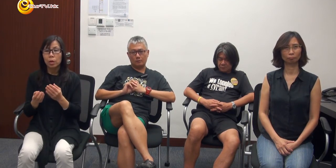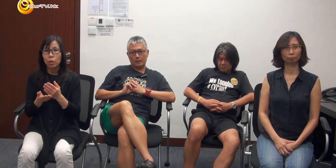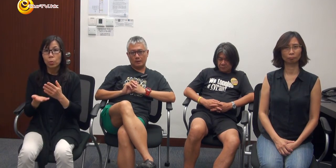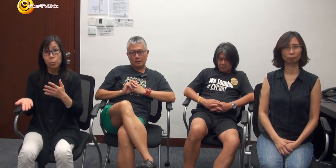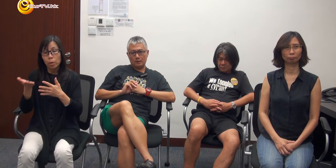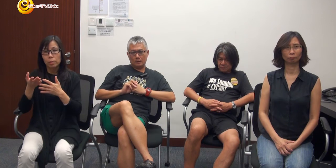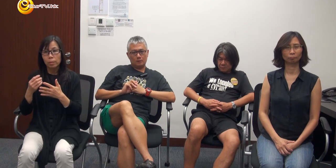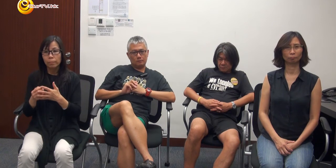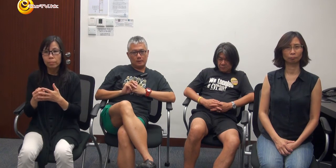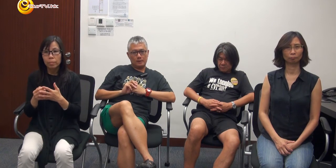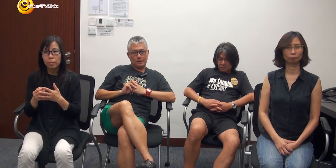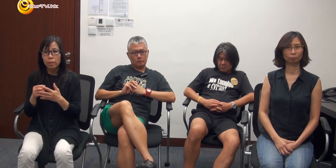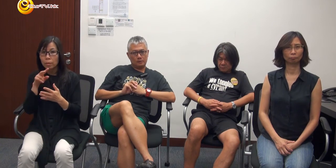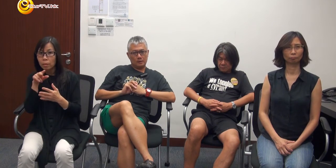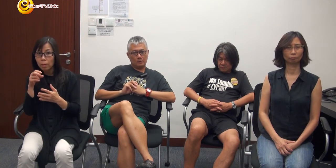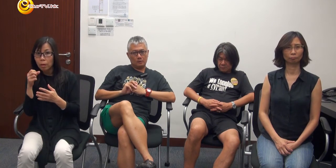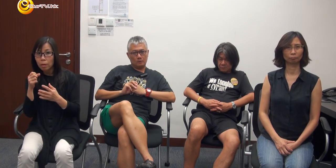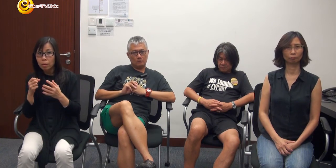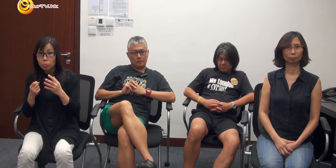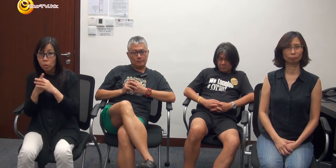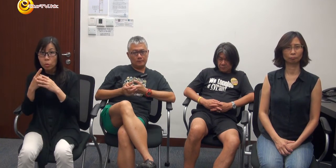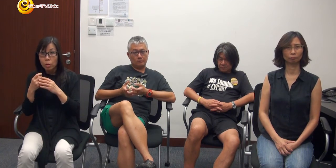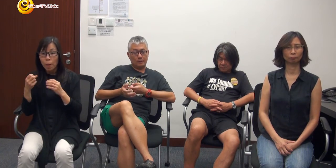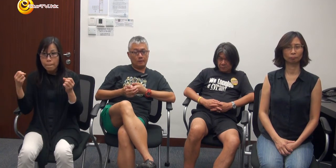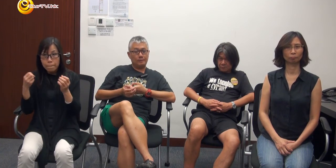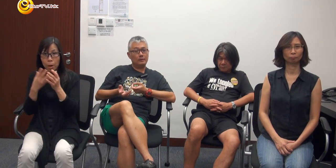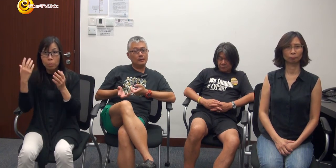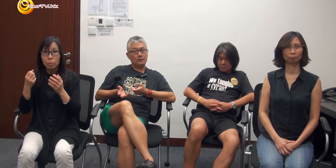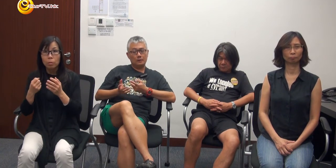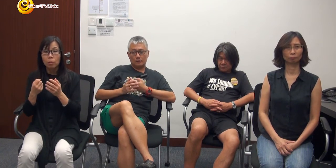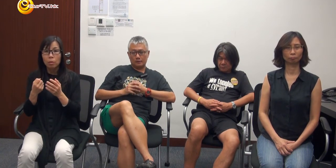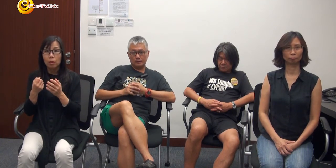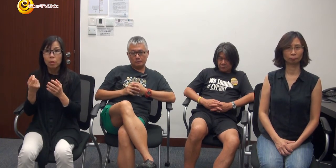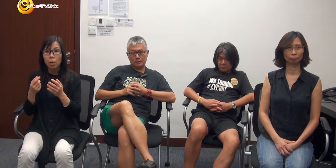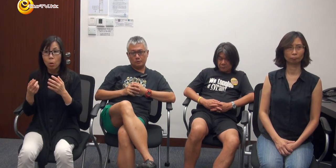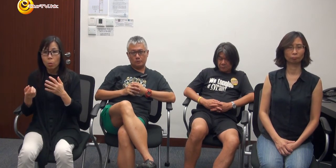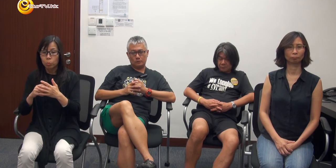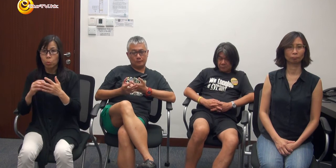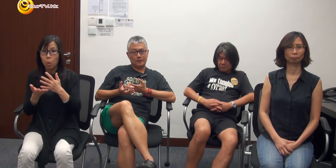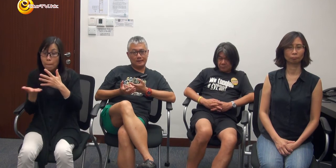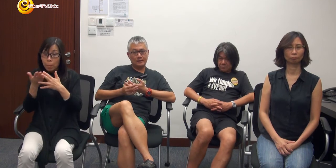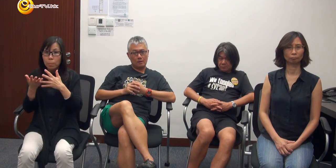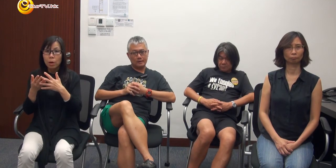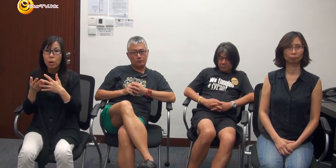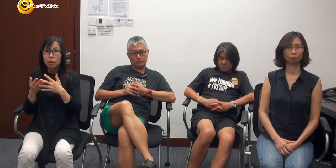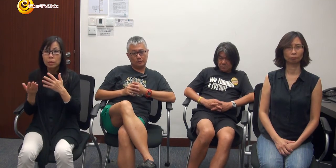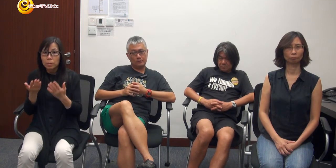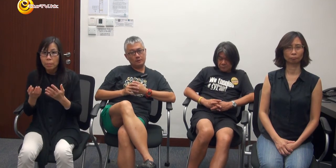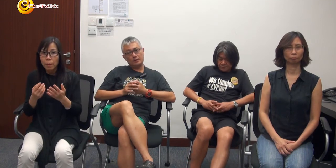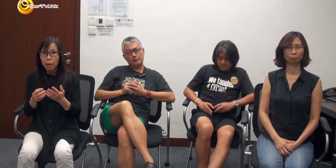話突然間爆出呢一個圍標啦。又或者甚至更加大鑊嘅鉛水啊！依一啲